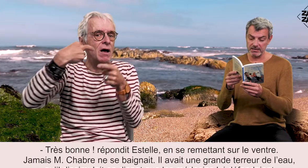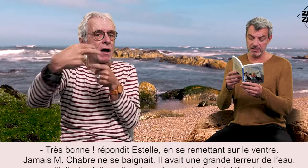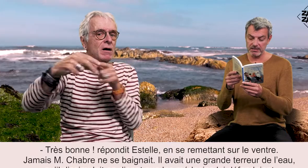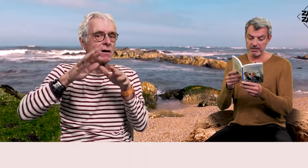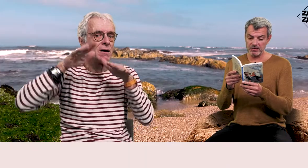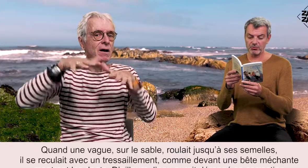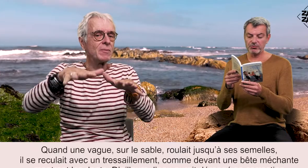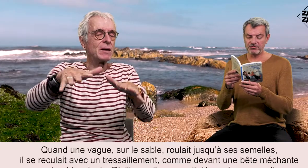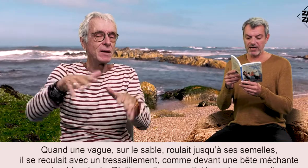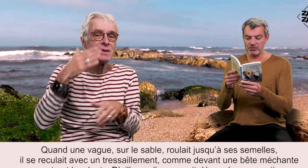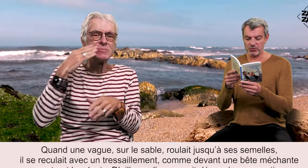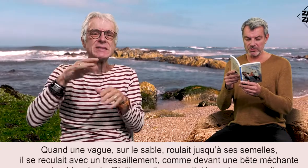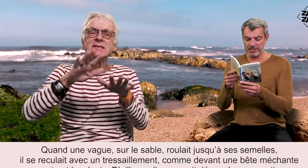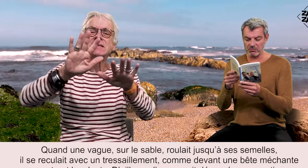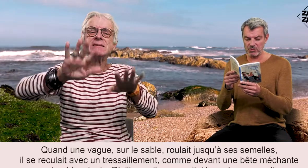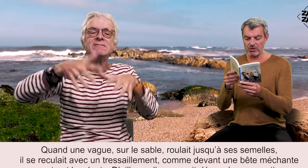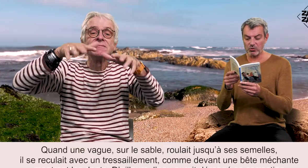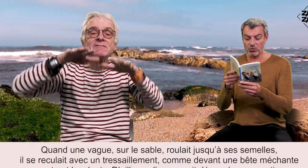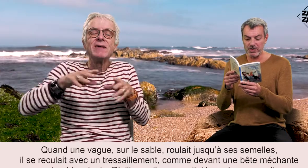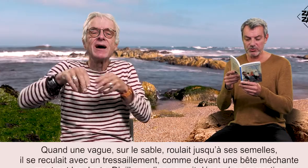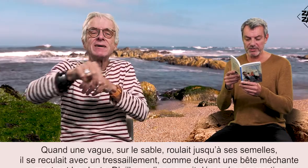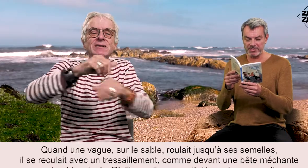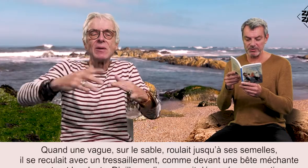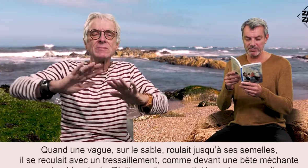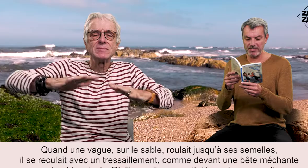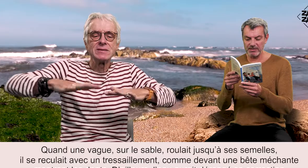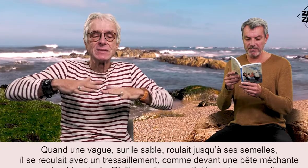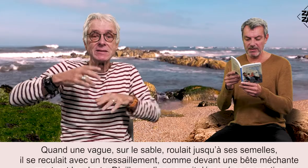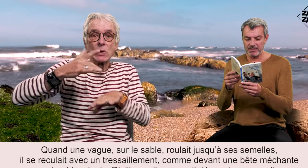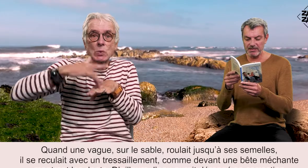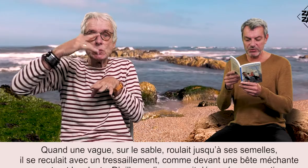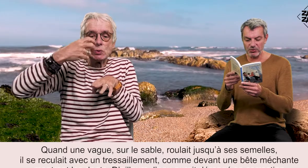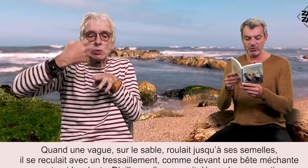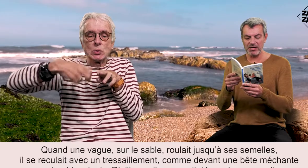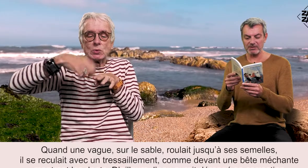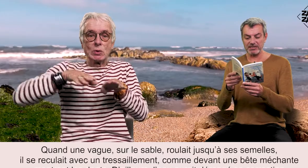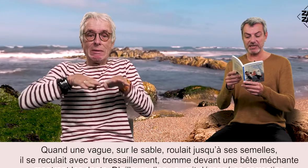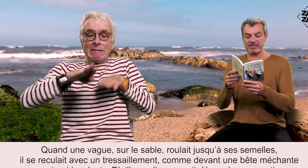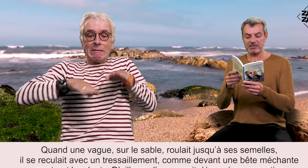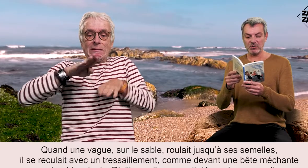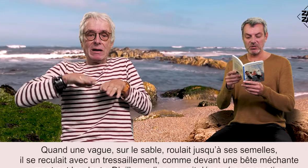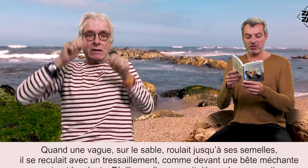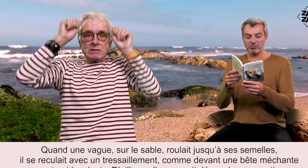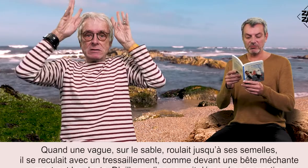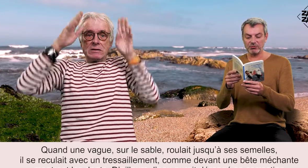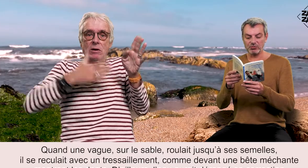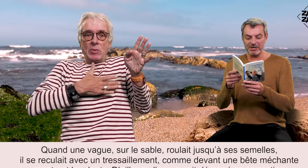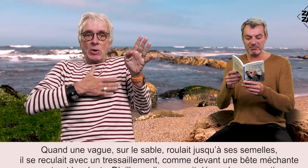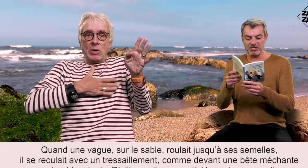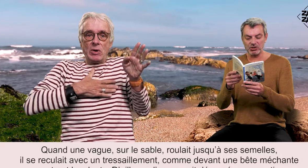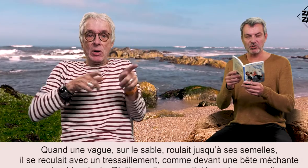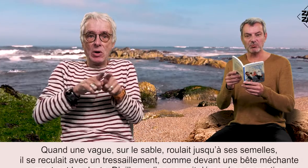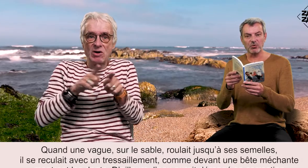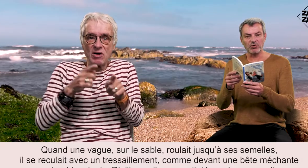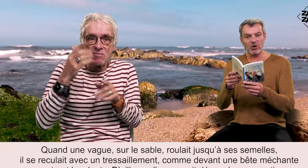bains de mer. Quand une vague sur le sable roulait jusqu'à ses semelles, il se reculait avec un tressaillement comme devant une